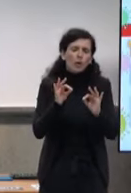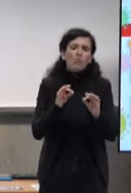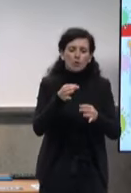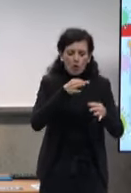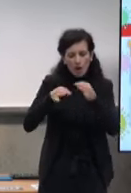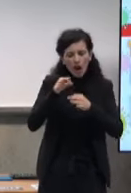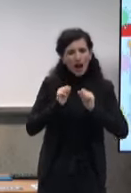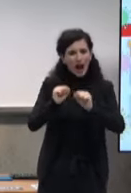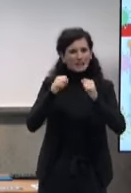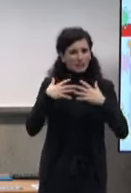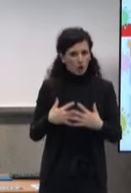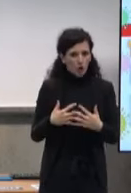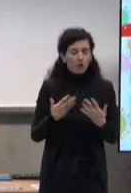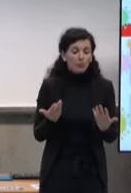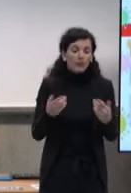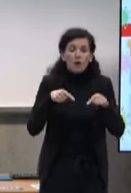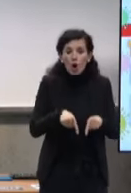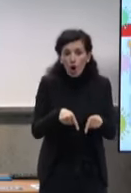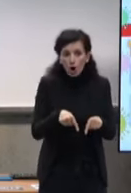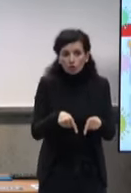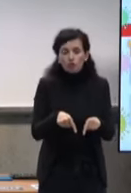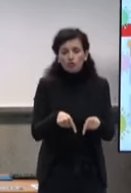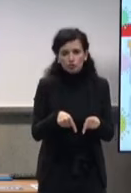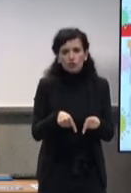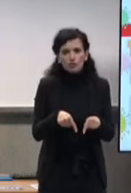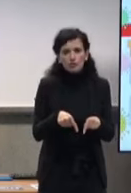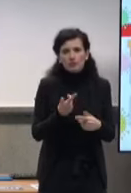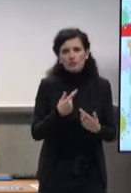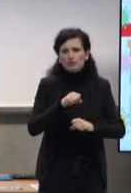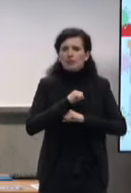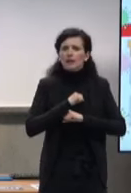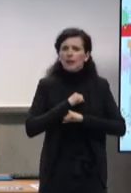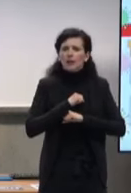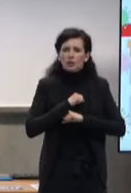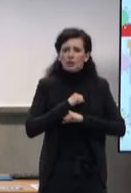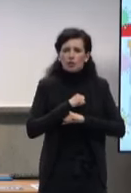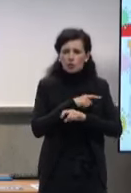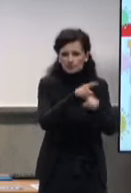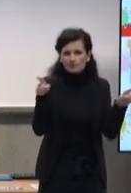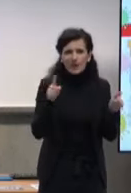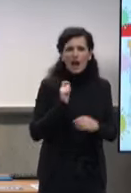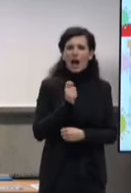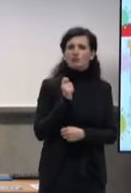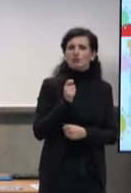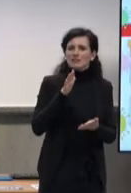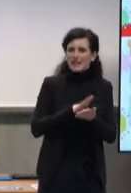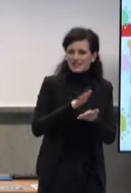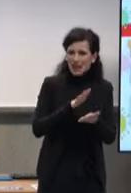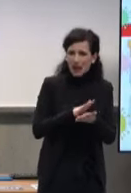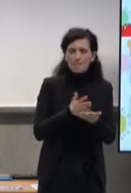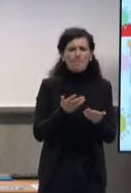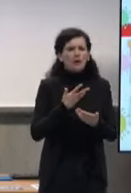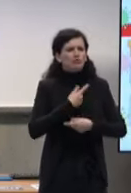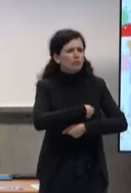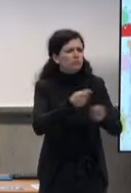modo oggi non sono ancora si stanno come vedete credo che ogni ora a voi stessi come su tutte le agenzie di stampa rilanciano nuovi